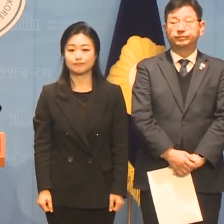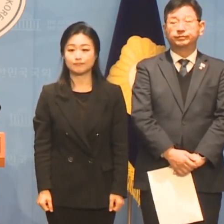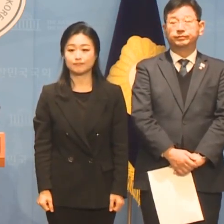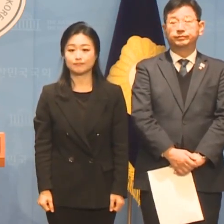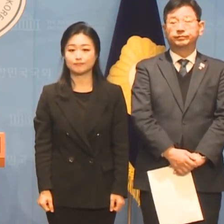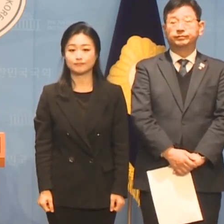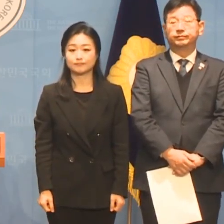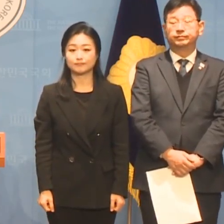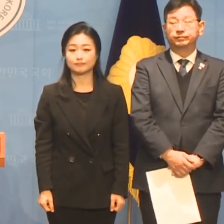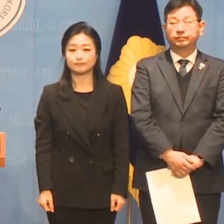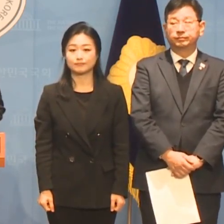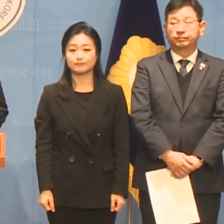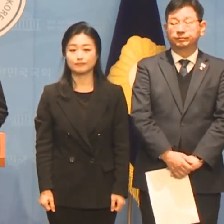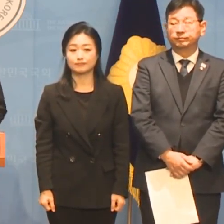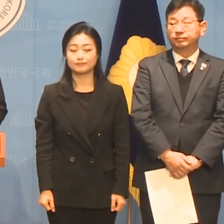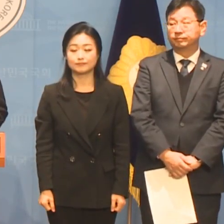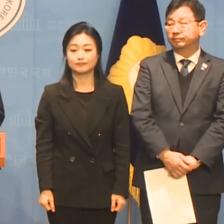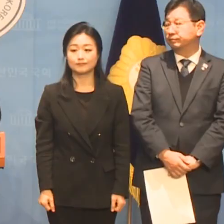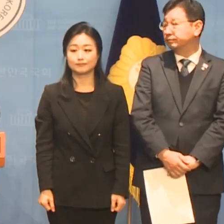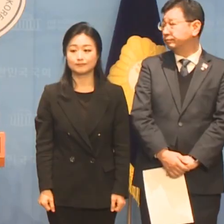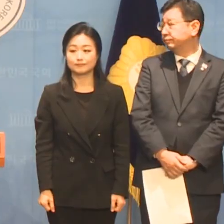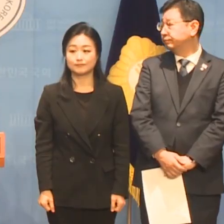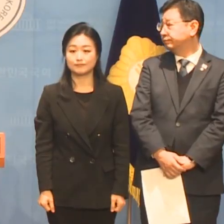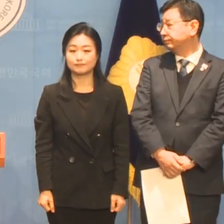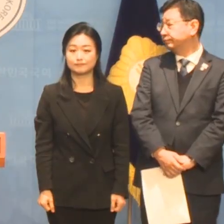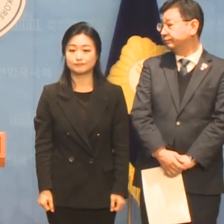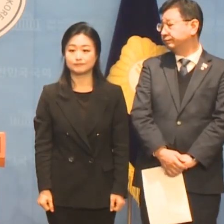하겠습니다. 그러면은